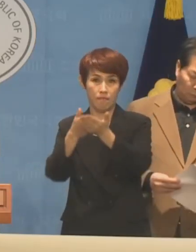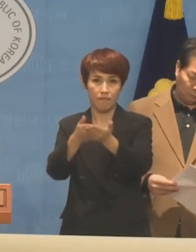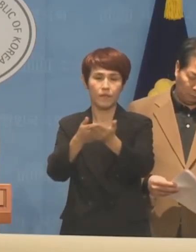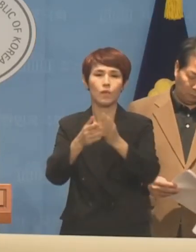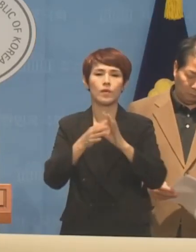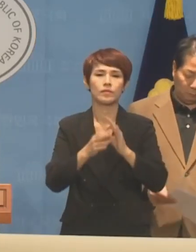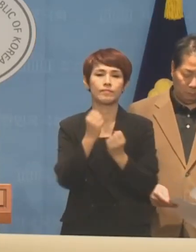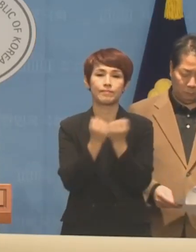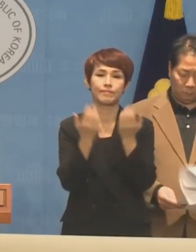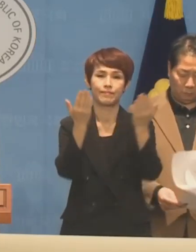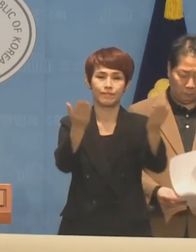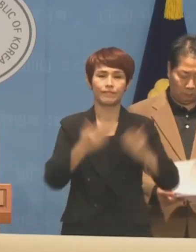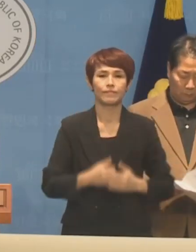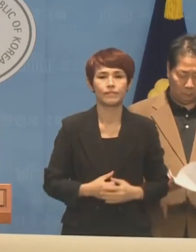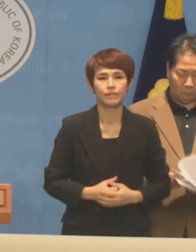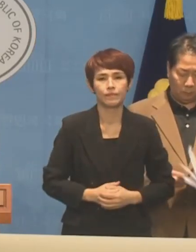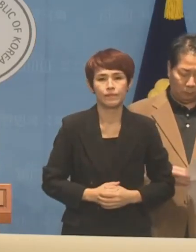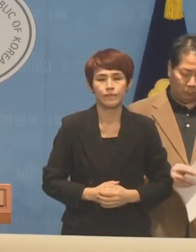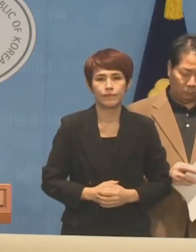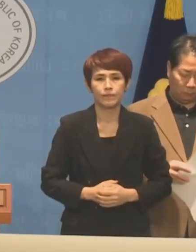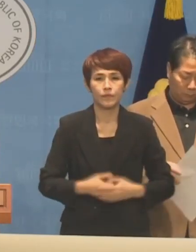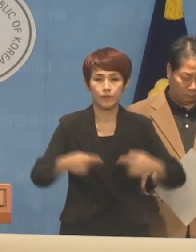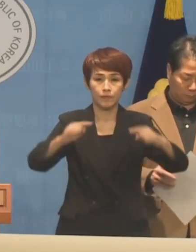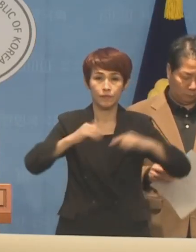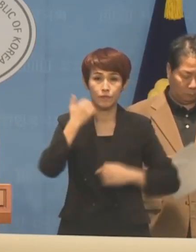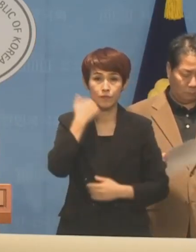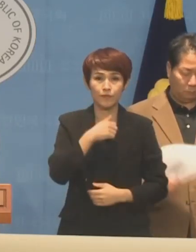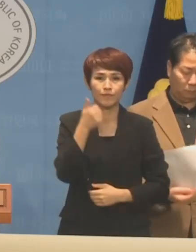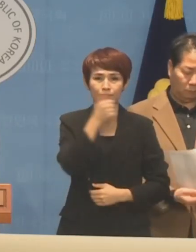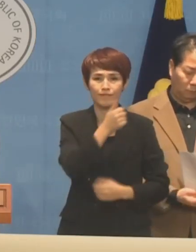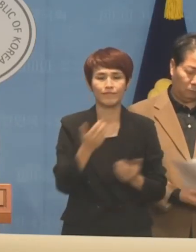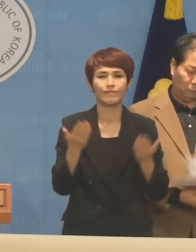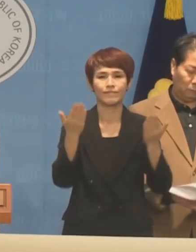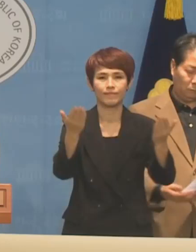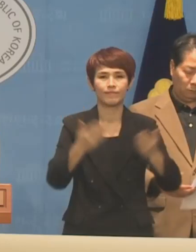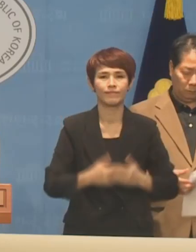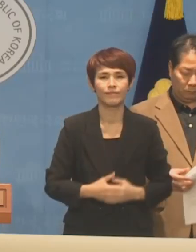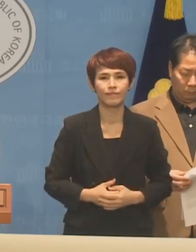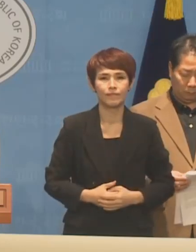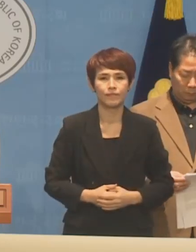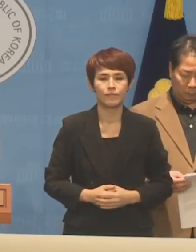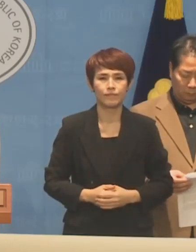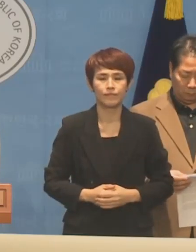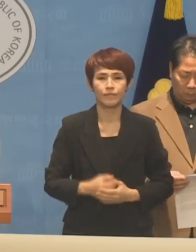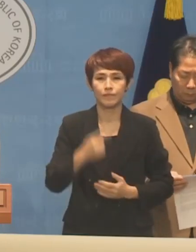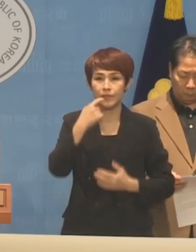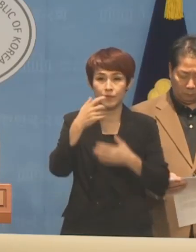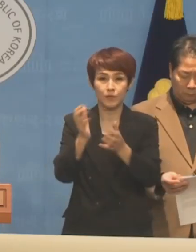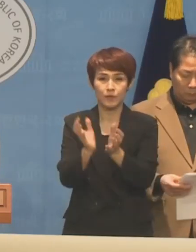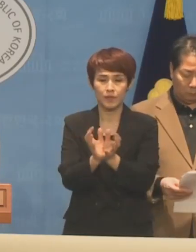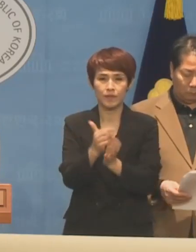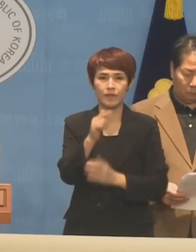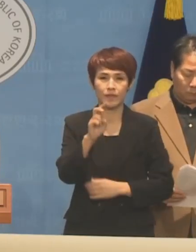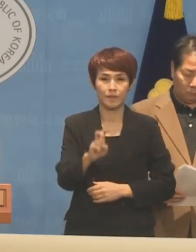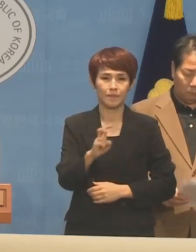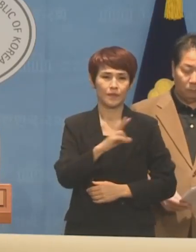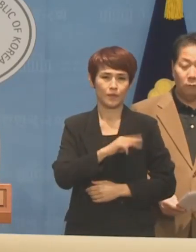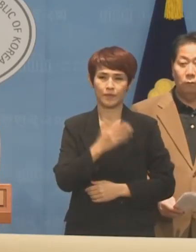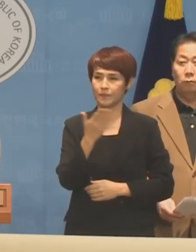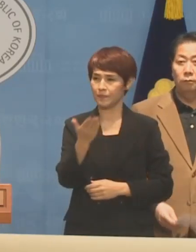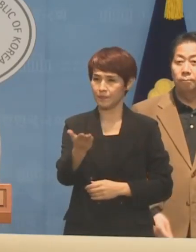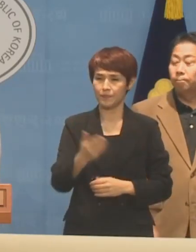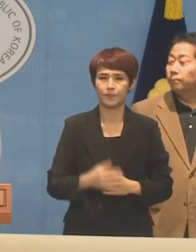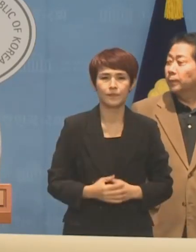시작하도록 하겠습니다. 우선 참석하신 분들을 소개해드리겠습니다. 더불어민주당 남인순 의원님